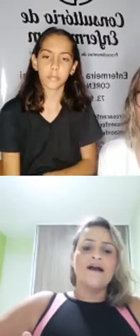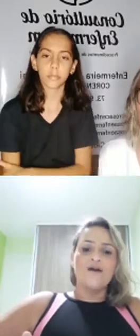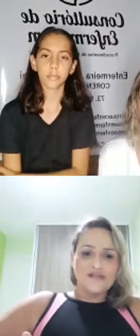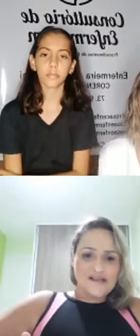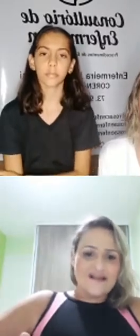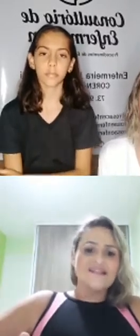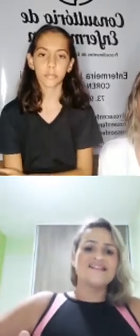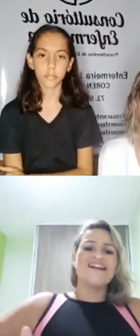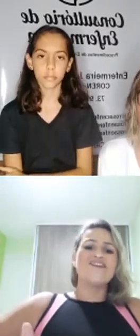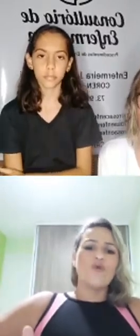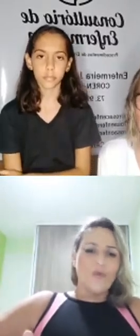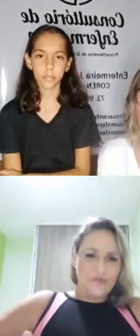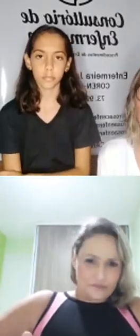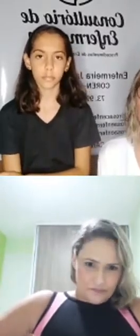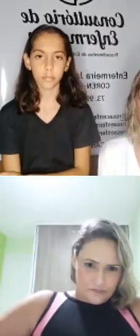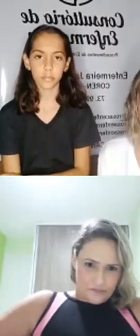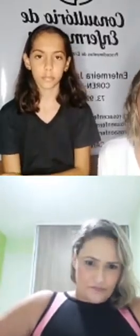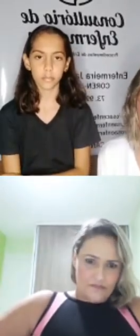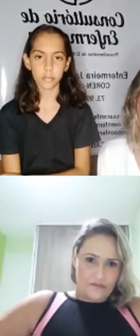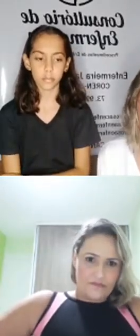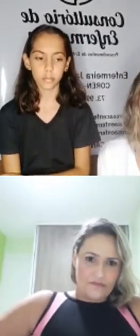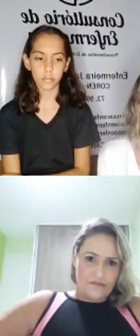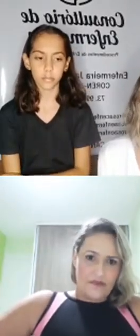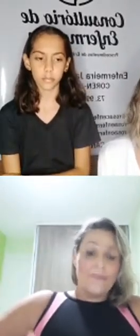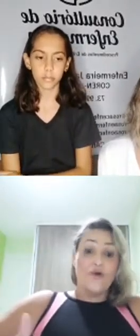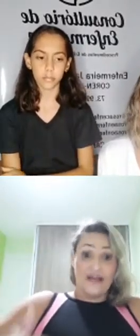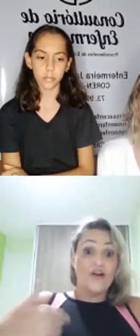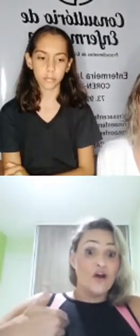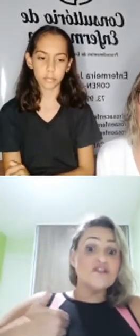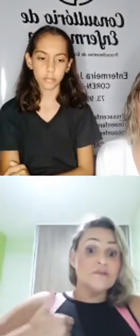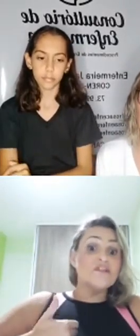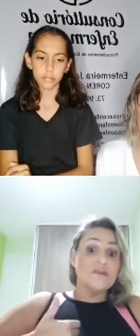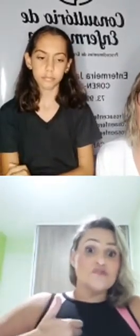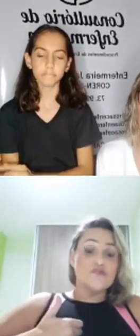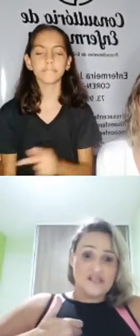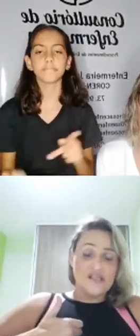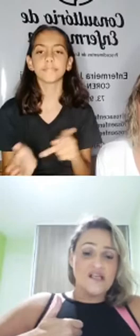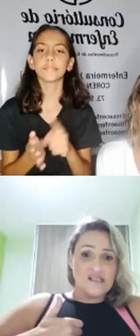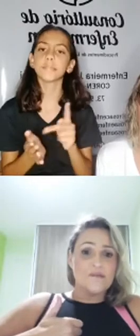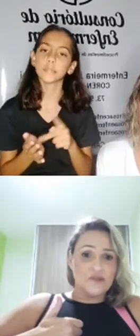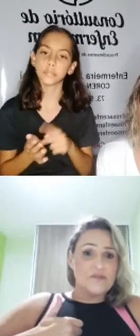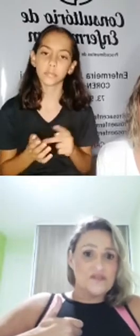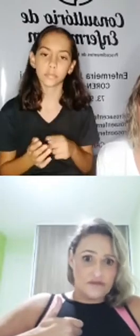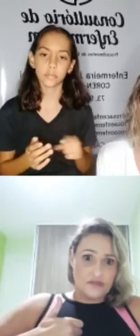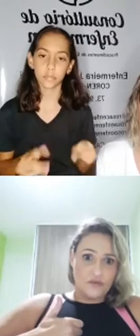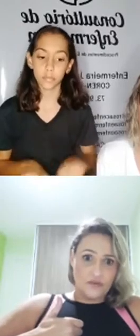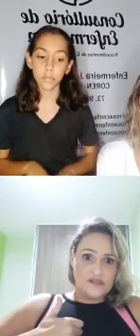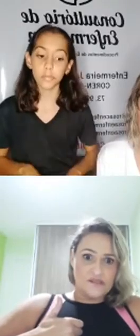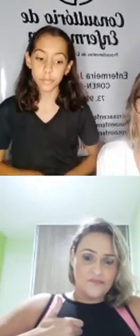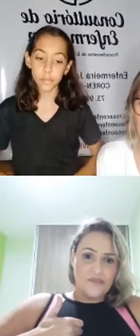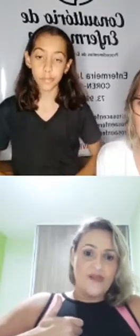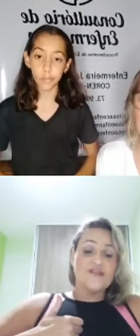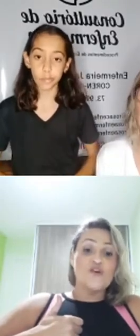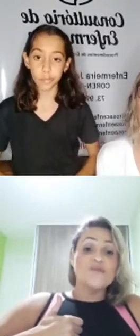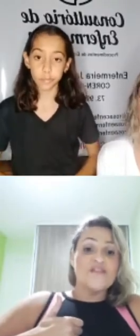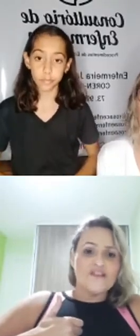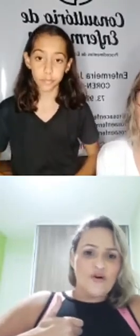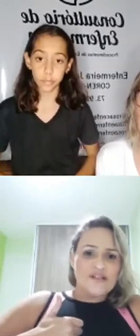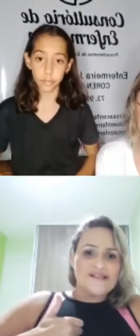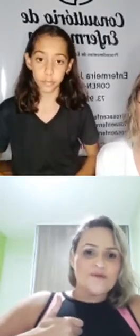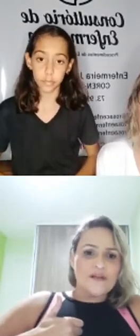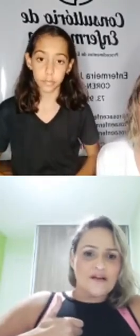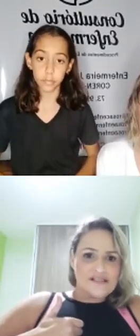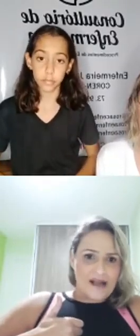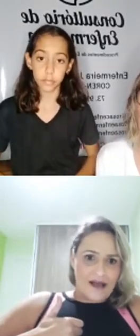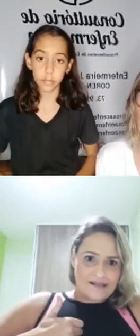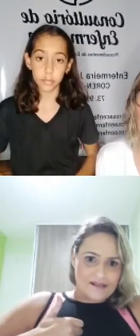a nossa está em dobro. Porque nós também temos consciência que podemos ser vetores. E somos vetores